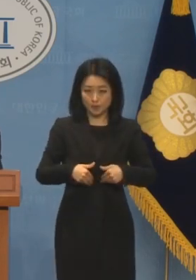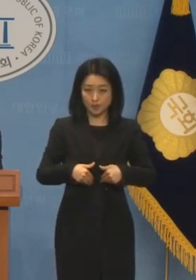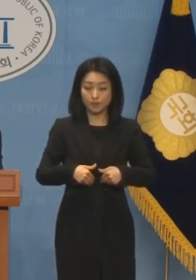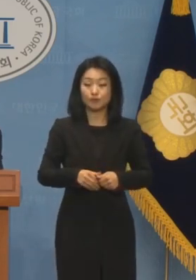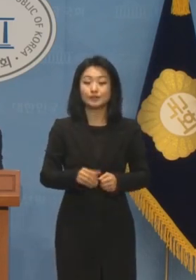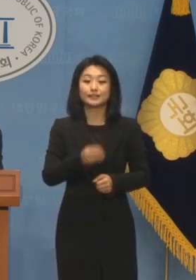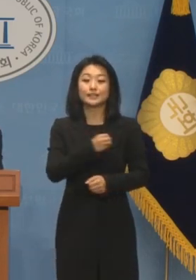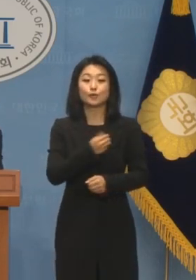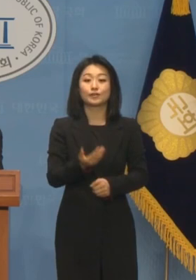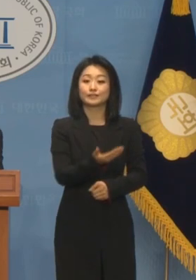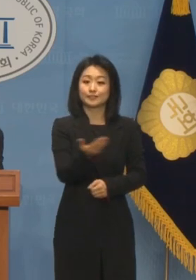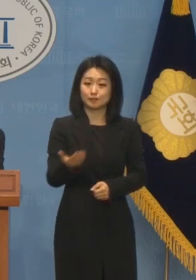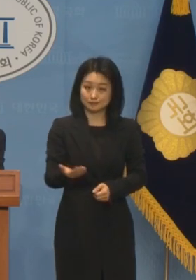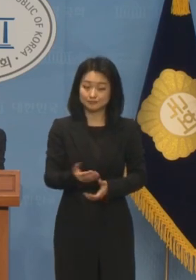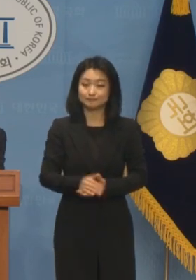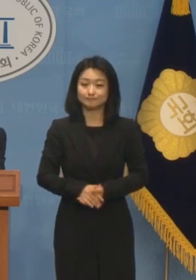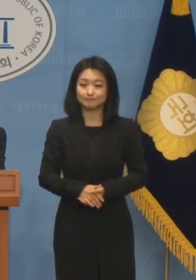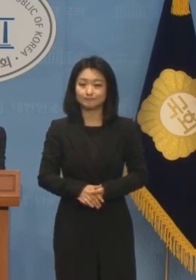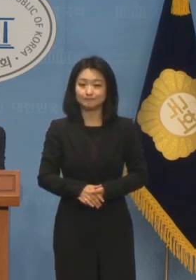사랑하는 당원 동지 여러분,